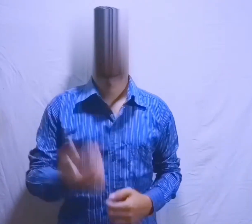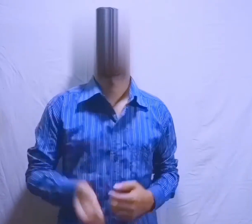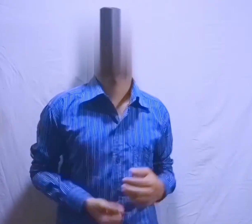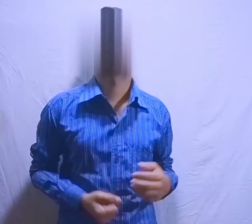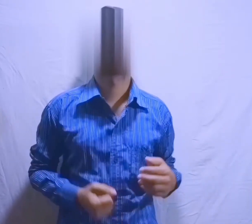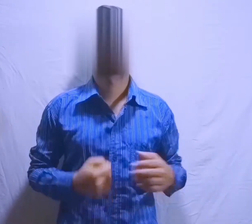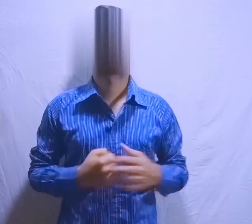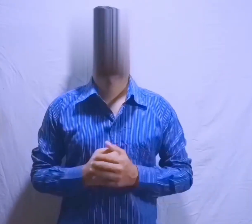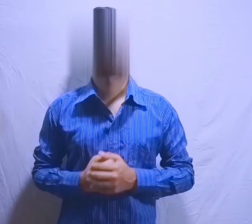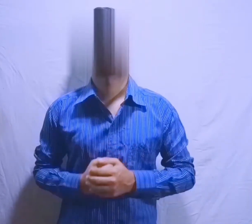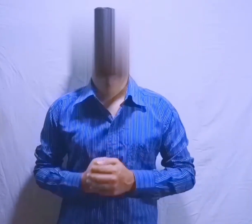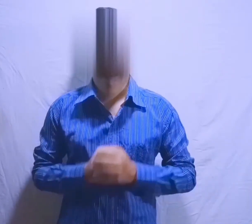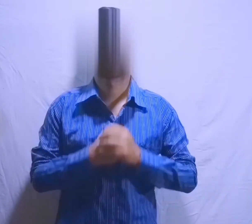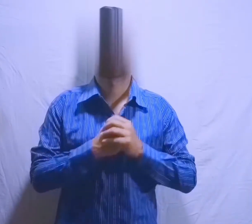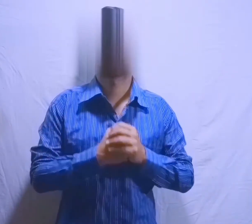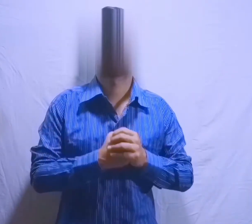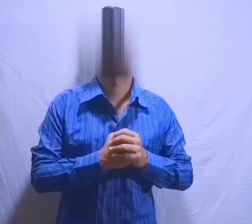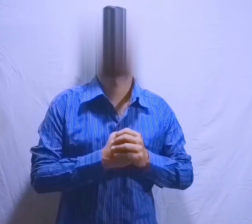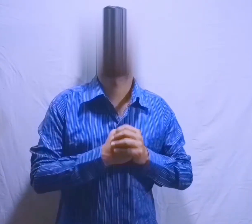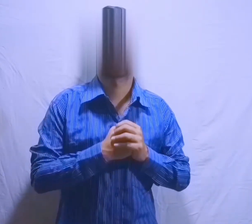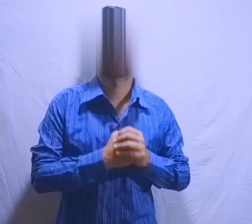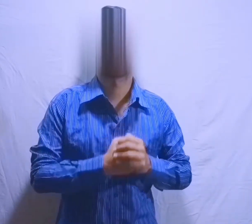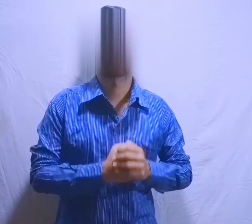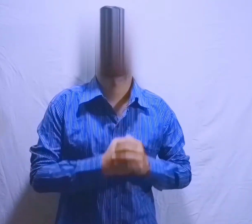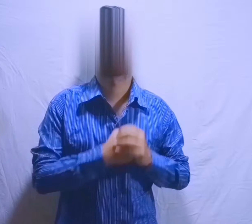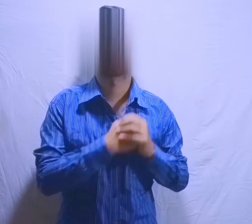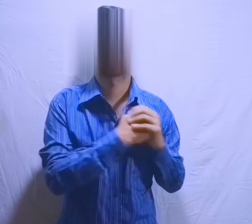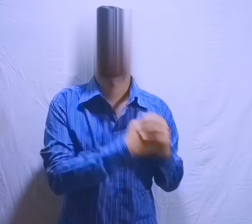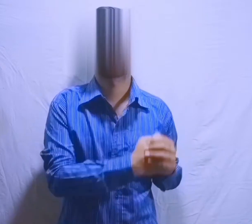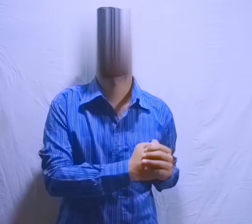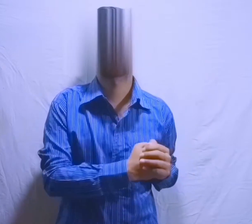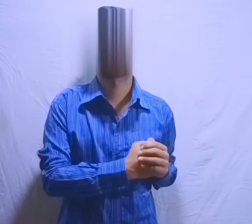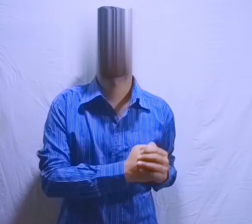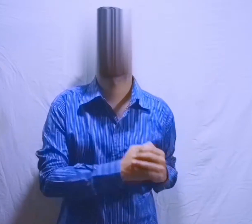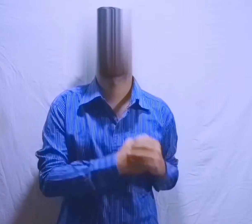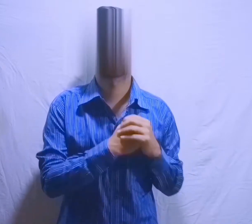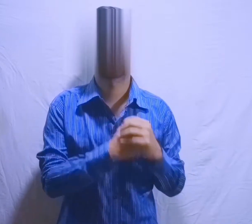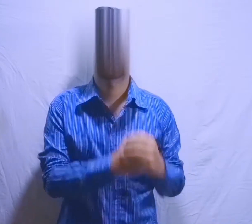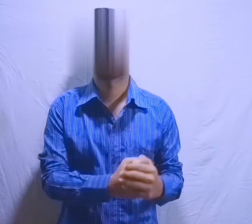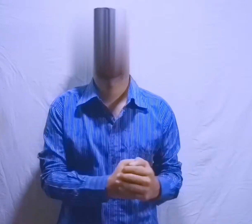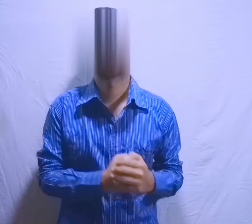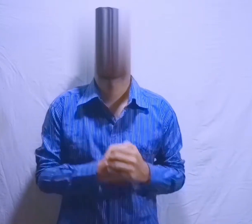এনার্জি, 17 গ্রাম কার্বোহাইড্রেট, 75 গ্রাম ফ্যাট,